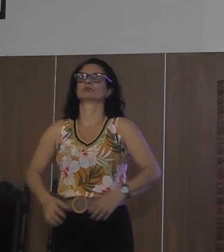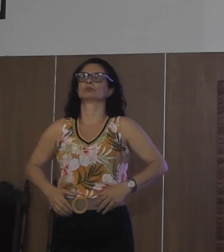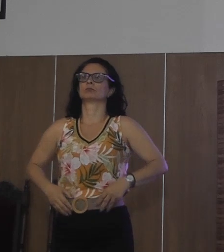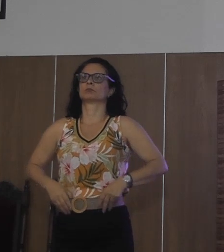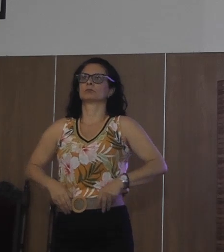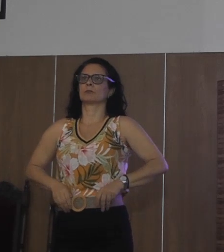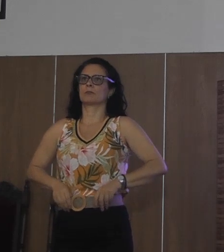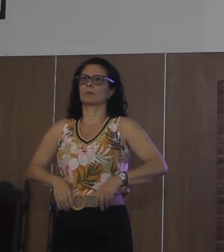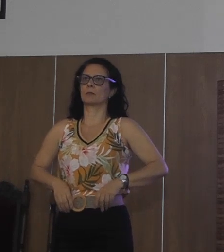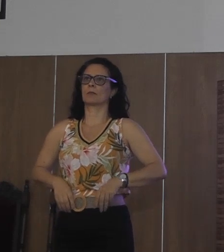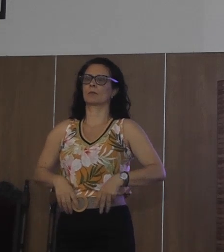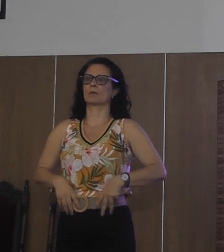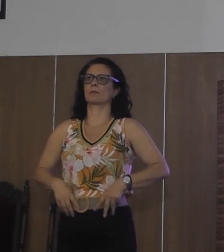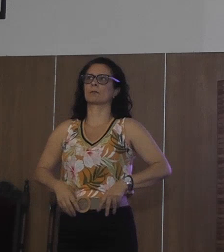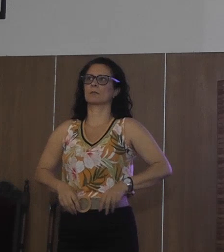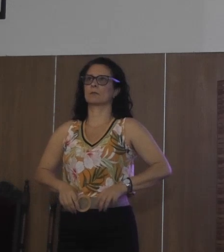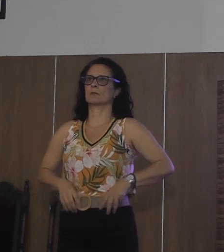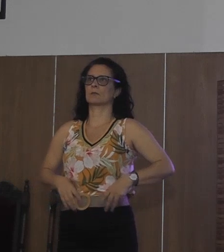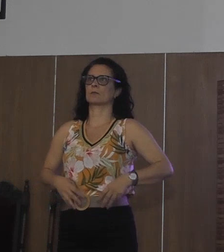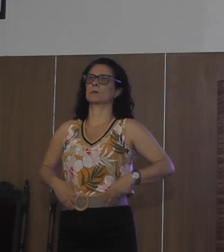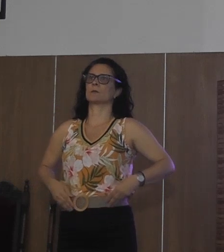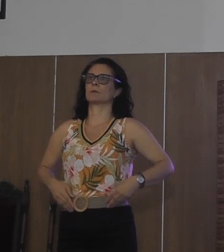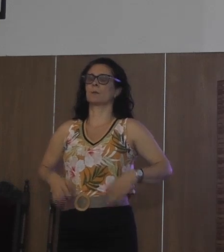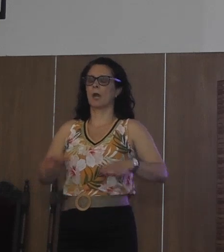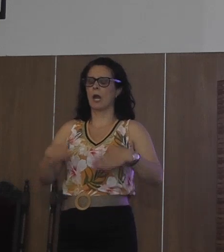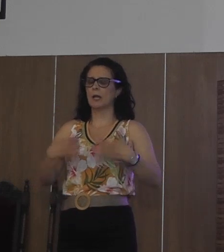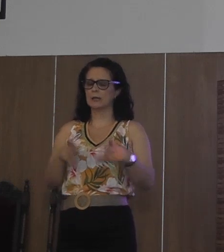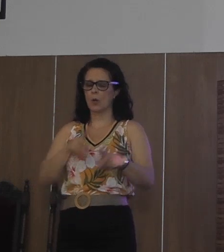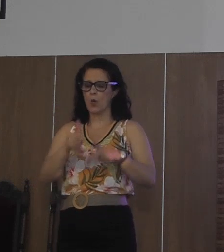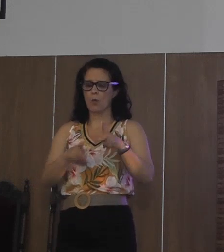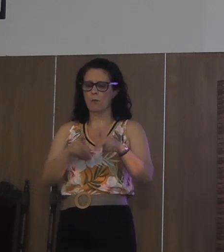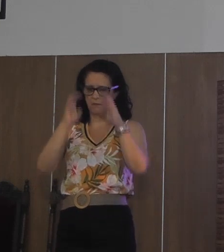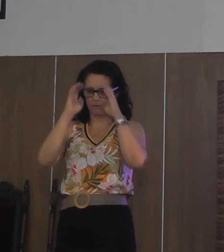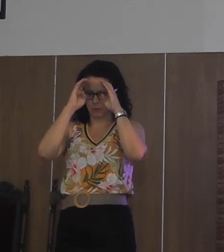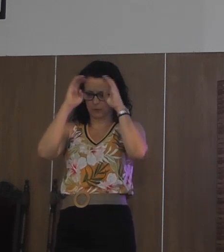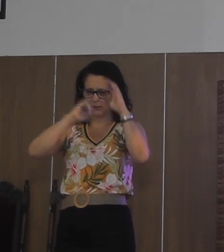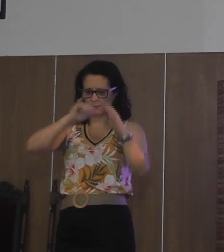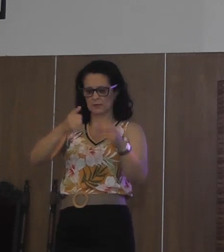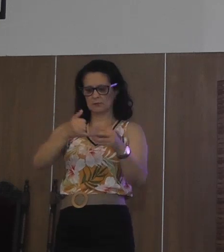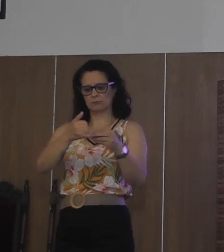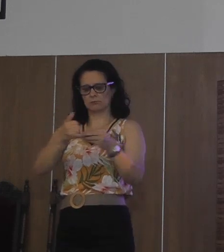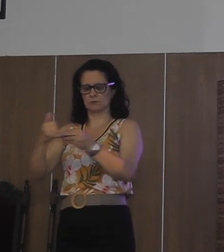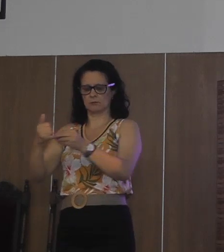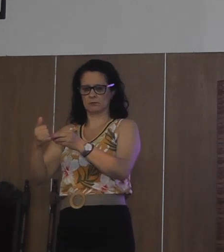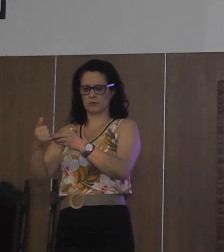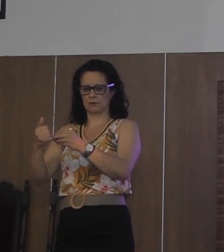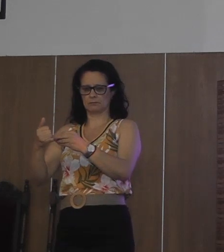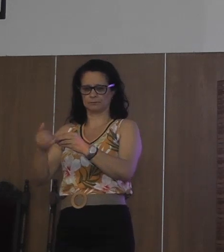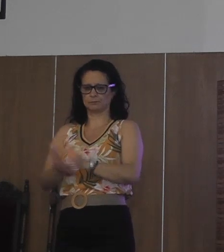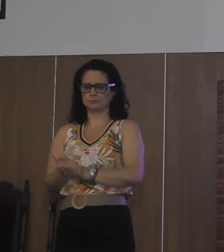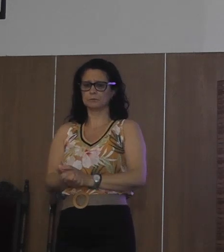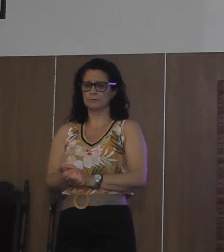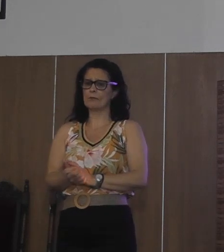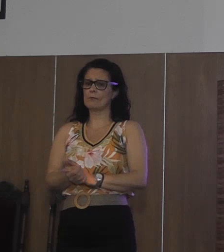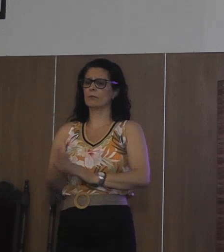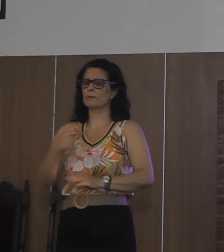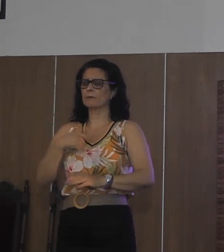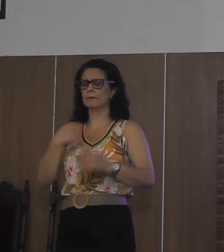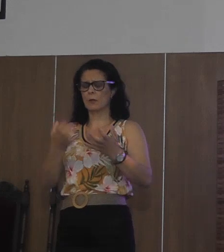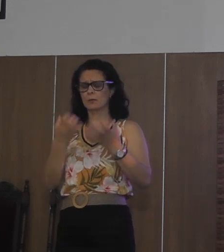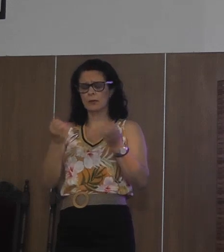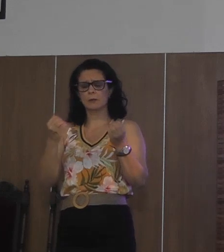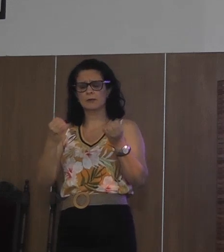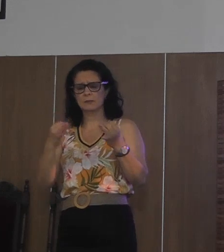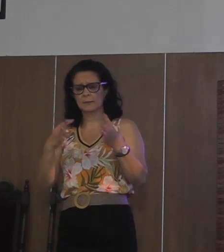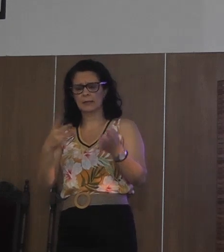E a palavra de Deus vai dizer que eles fazem conforme Josué ordenou. E aqui eu faço um adendo àquilo que ocorreu